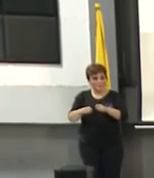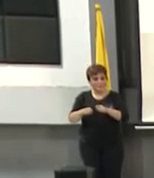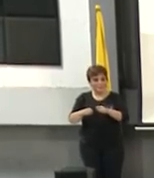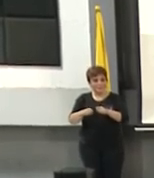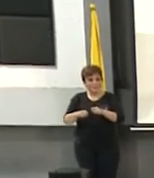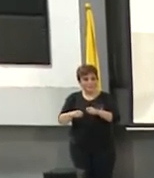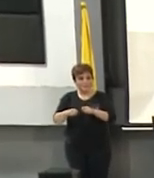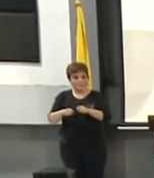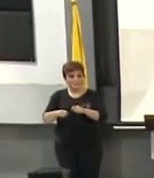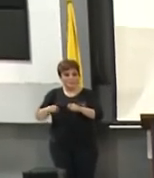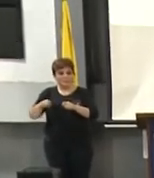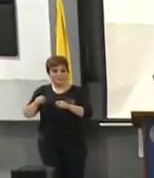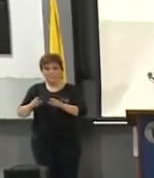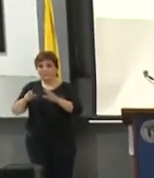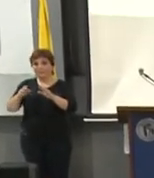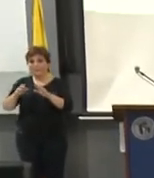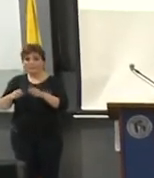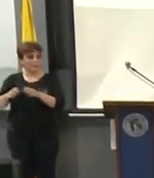a